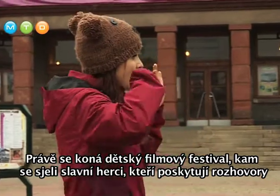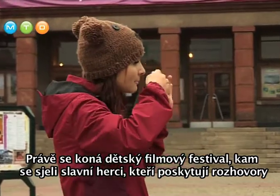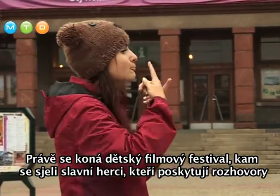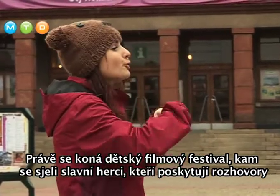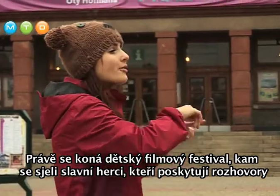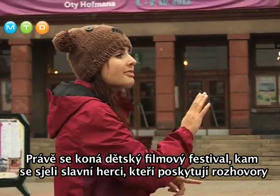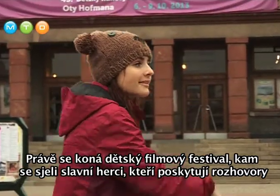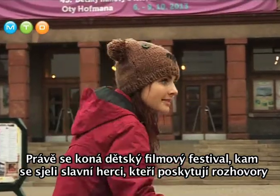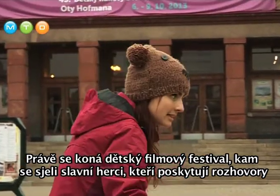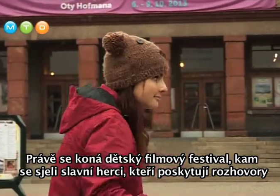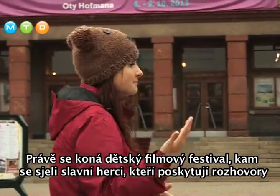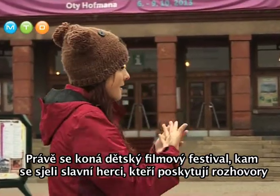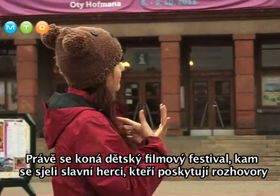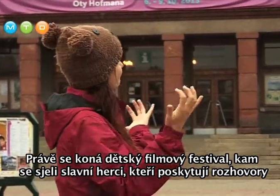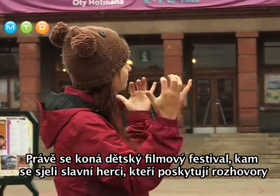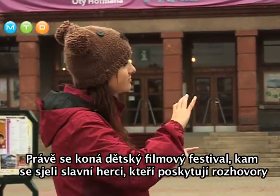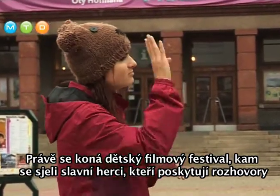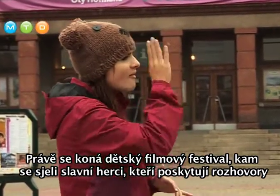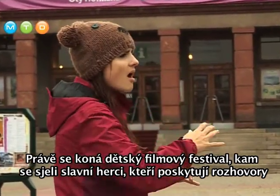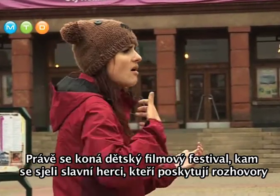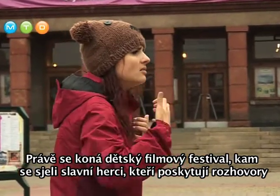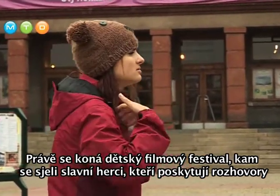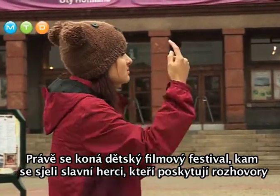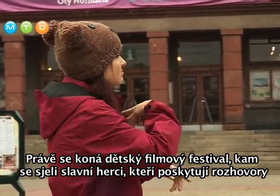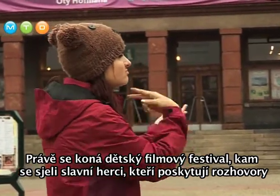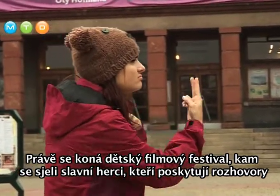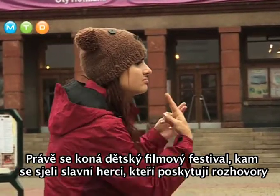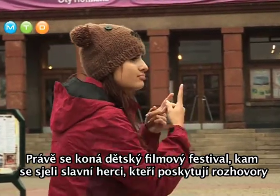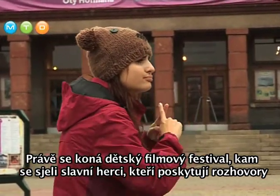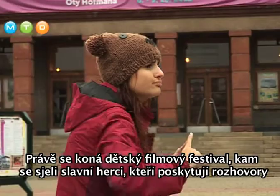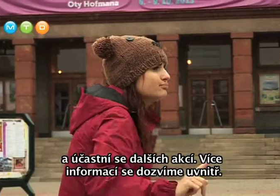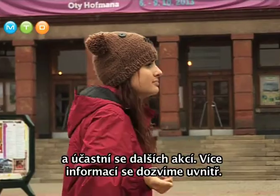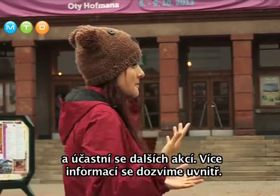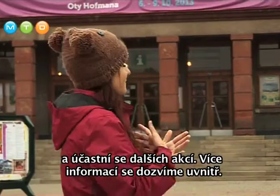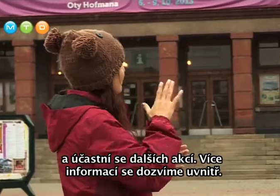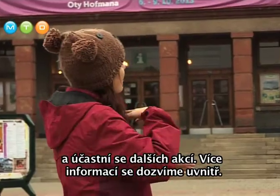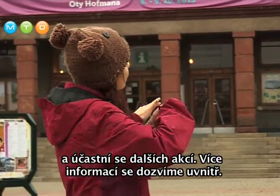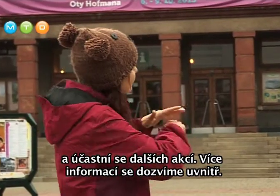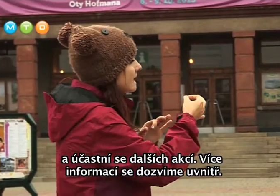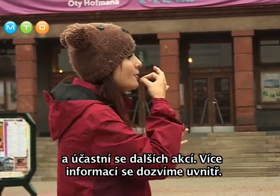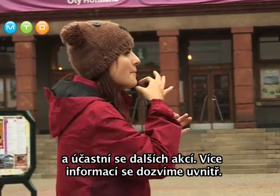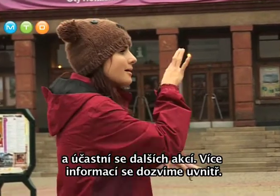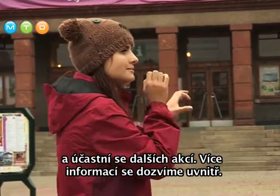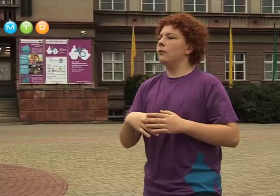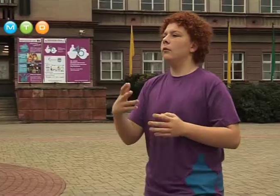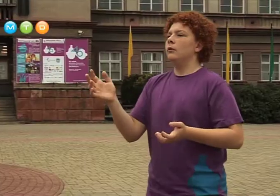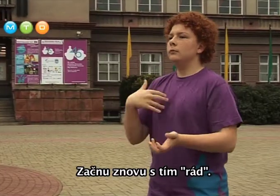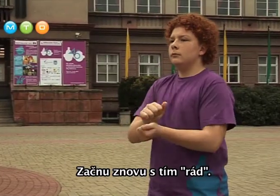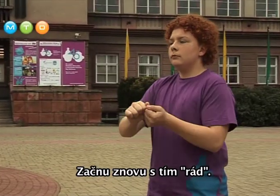14.30 zahraje drum band Františka Zemana a od 15 hodin svým dětí a mládeže připravil dětskou olympiádu.